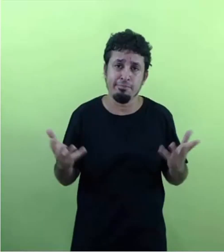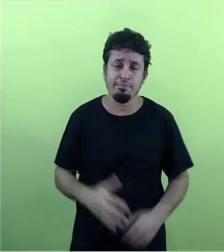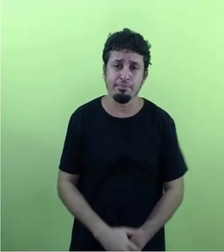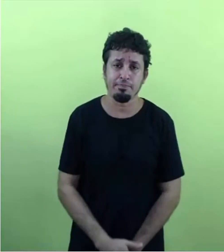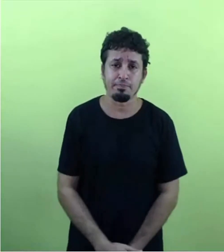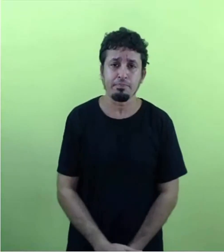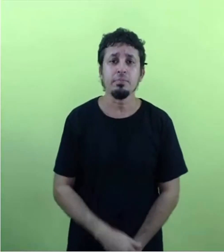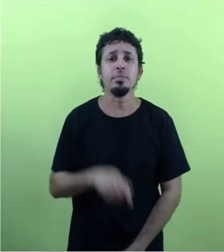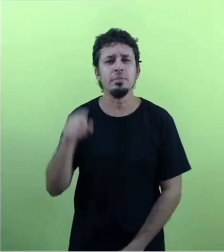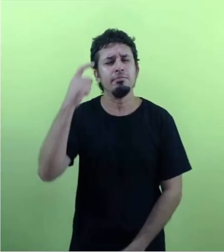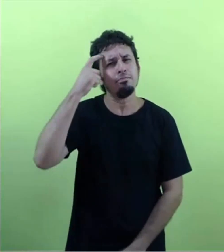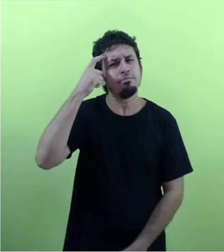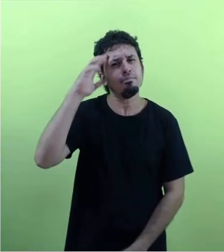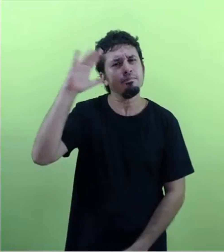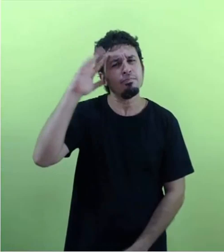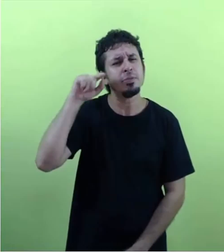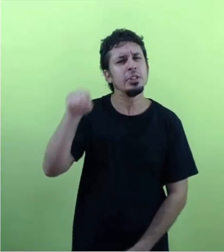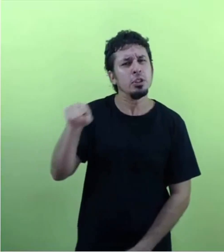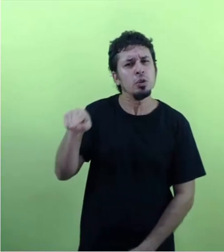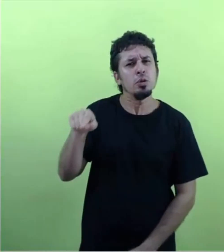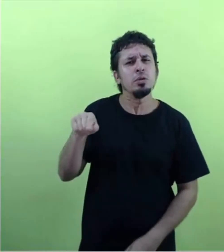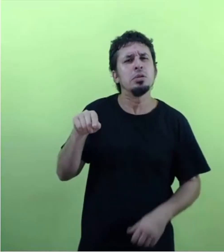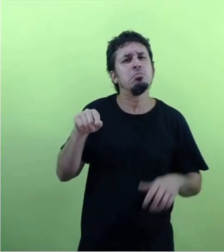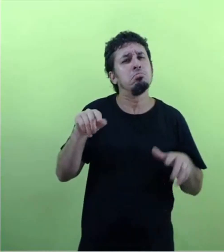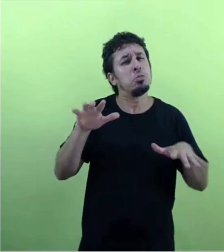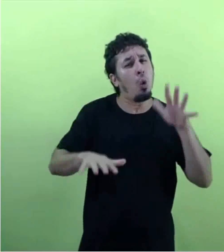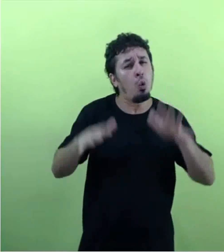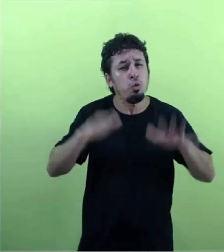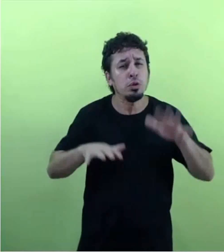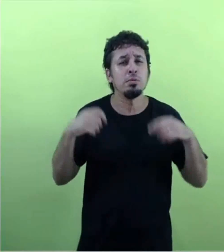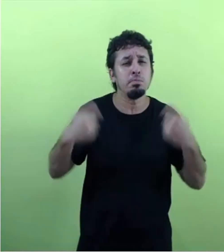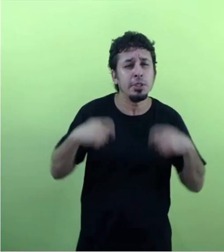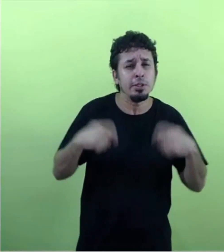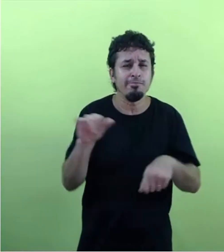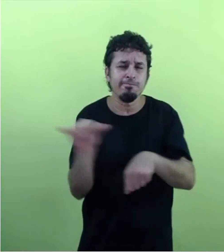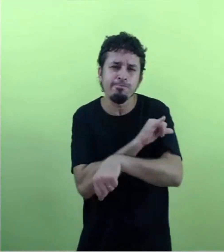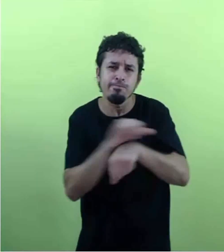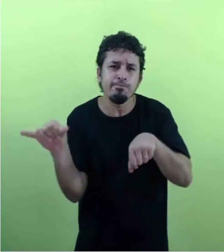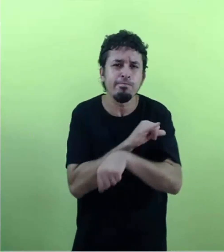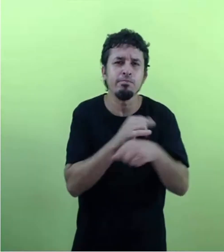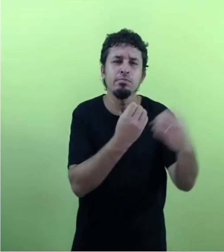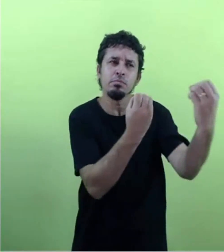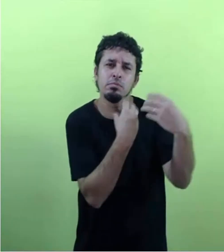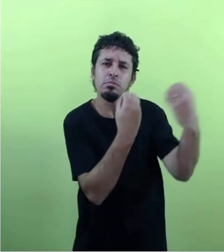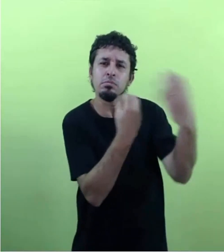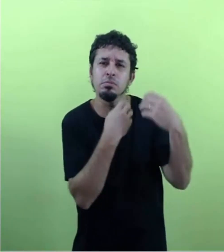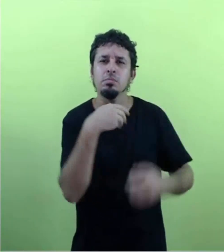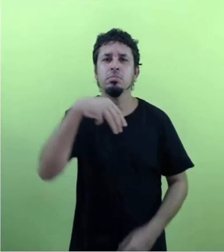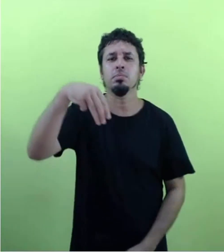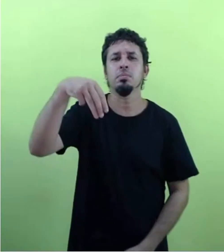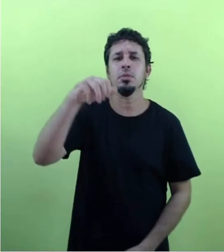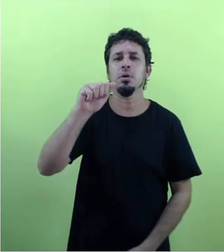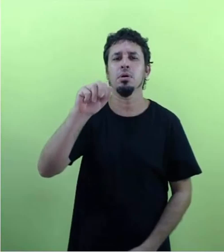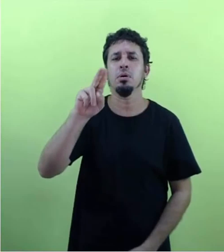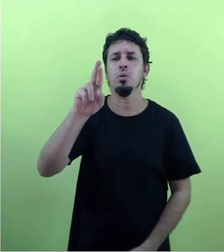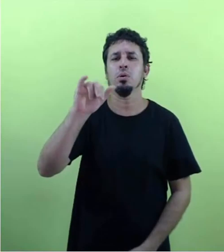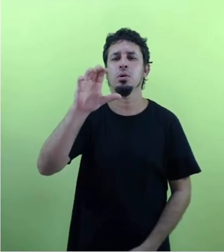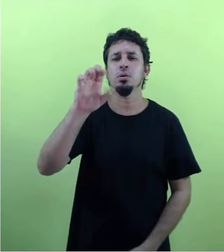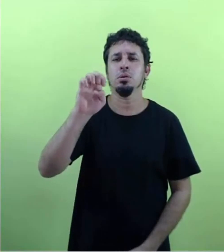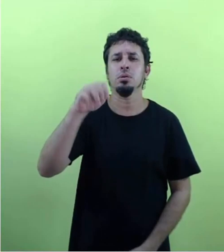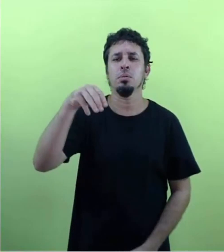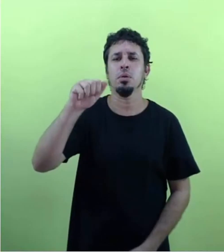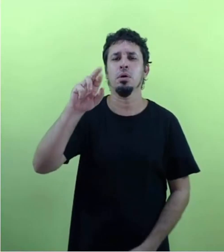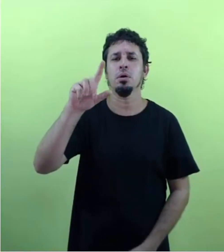se destina não se predispuserem a aprender. Foi pensando assim que talvez houvesse a necessidade